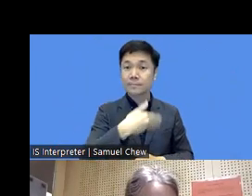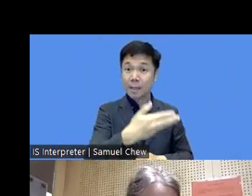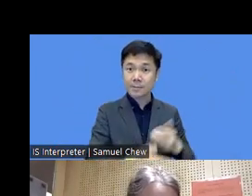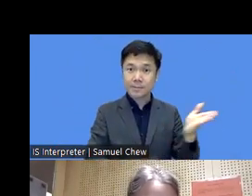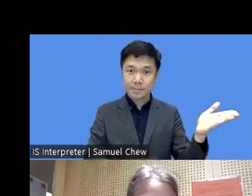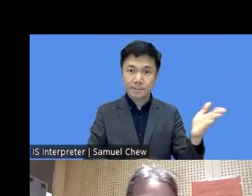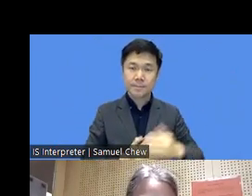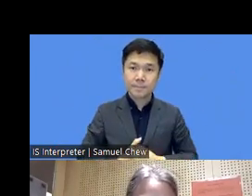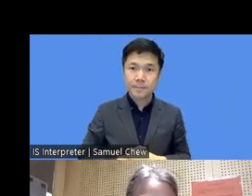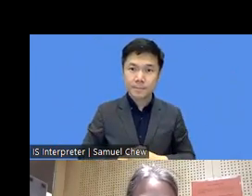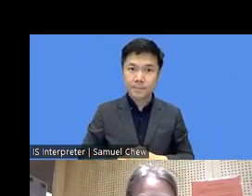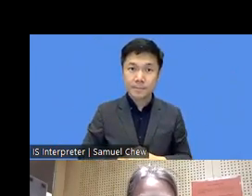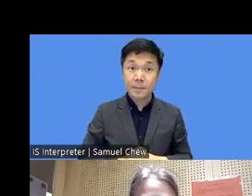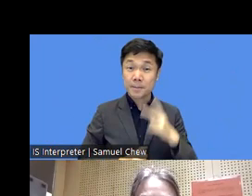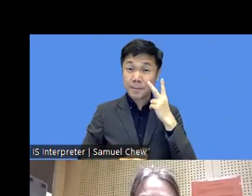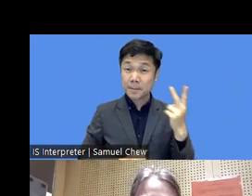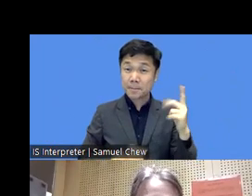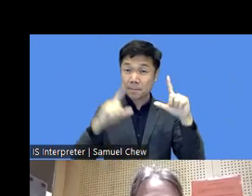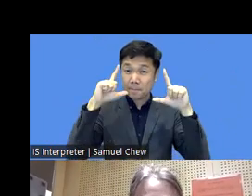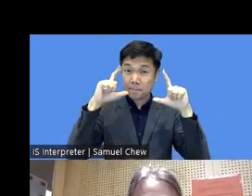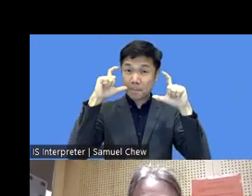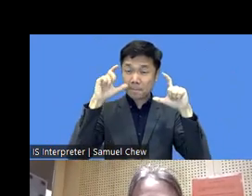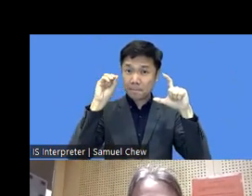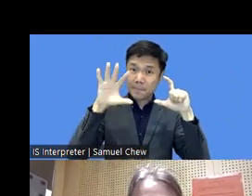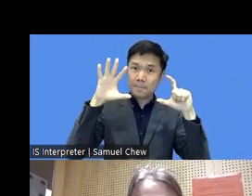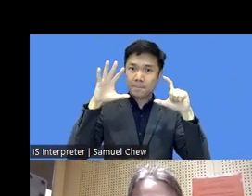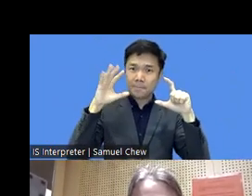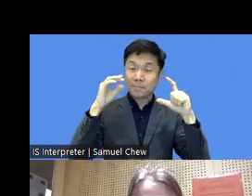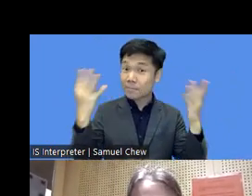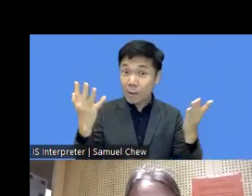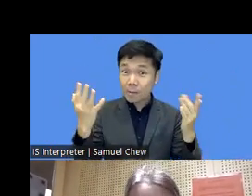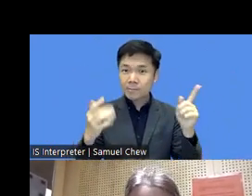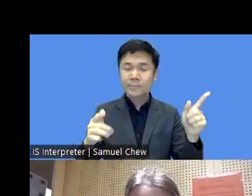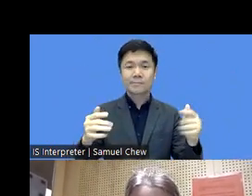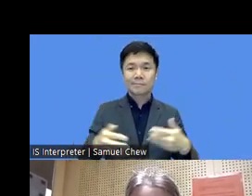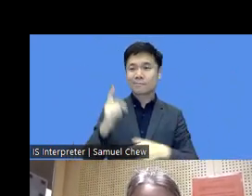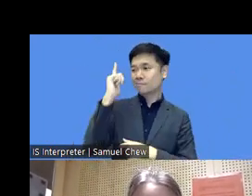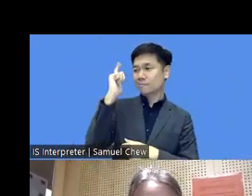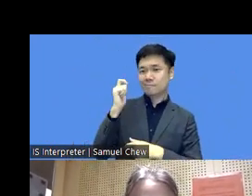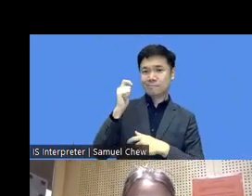estos 4 objetivos que hemos visto. En la siguiente diapositiva vemos